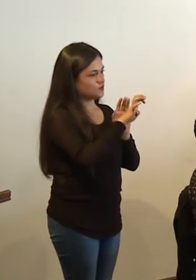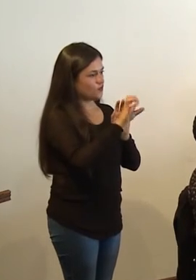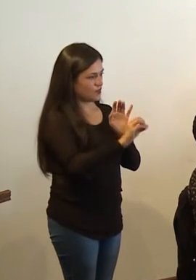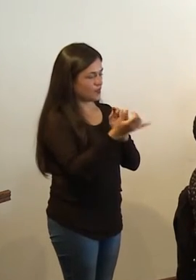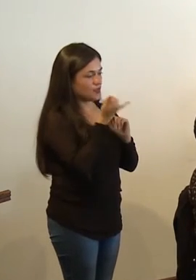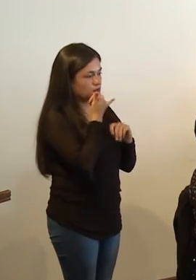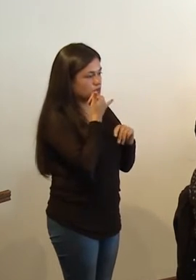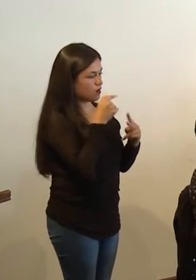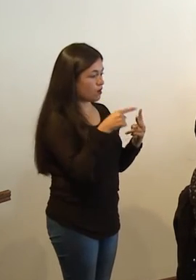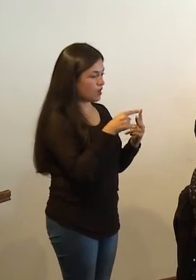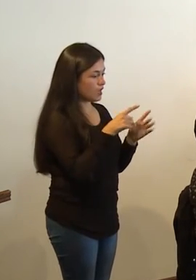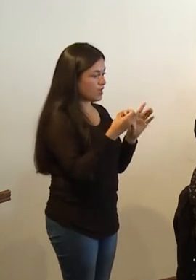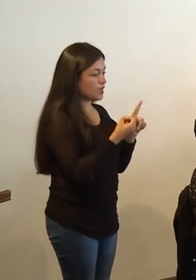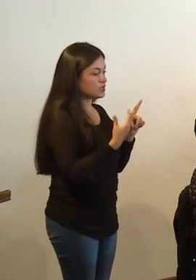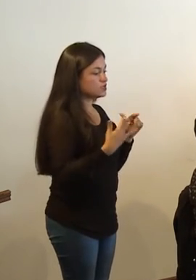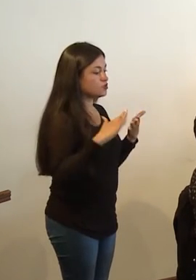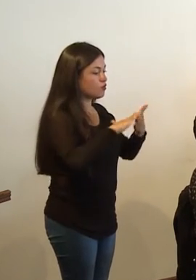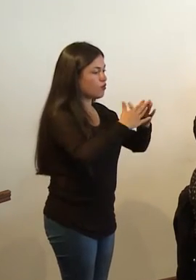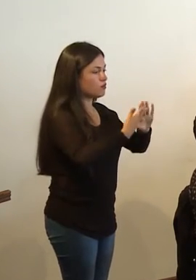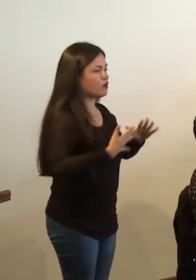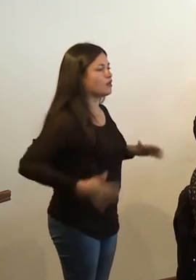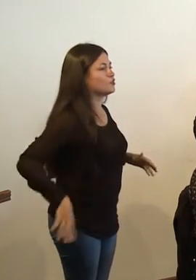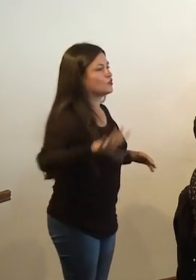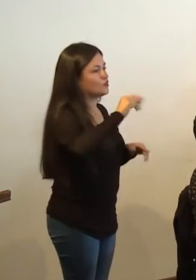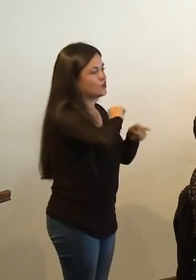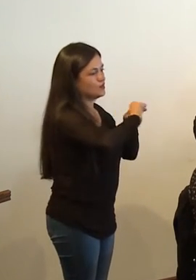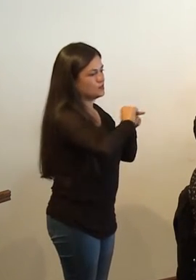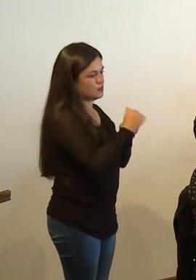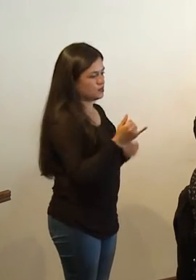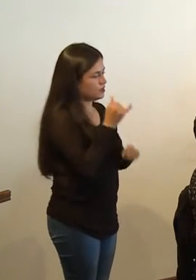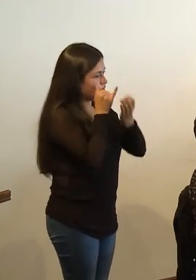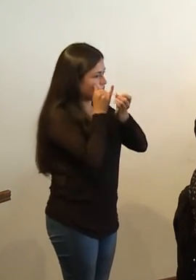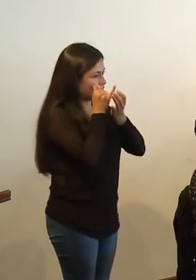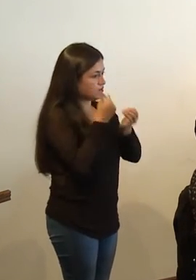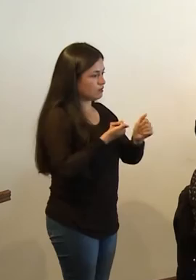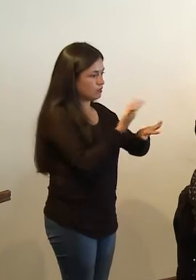meter ahí todas esas prácticas educativas que hoy se le piden a la